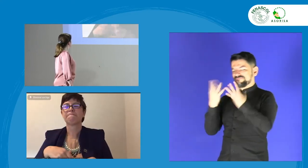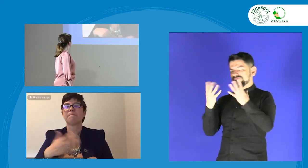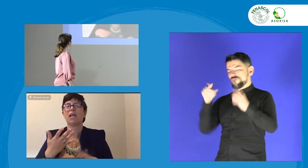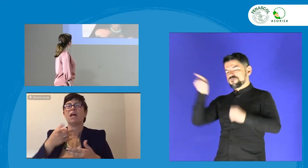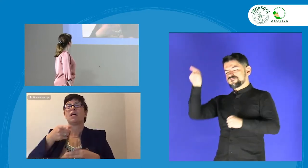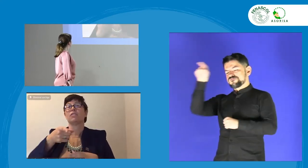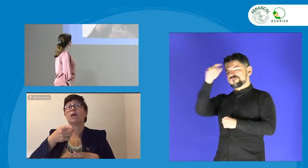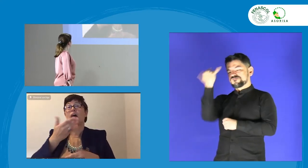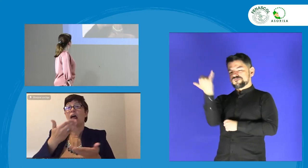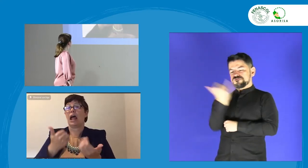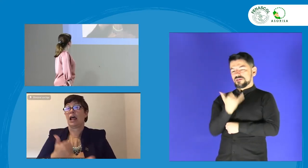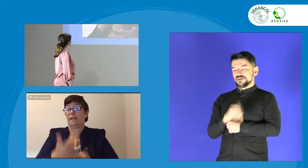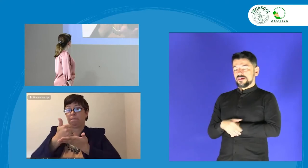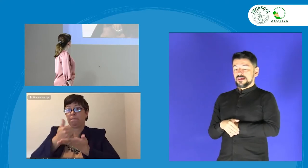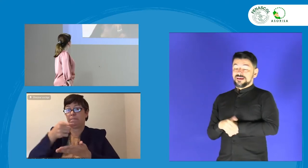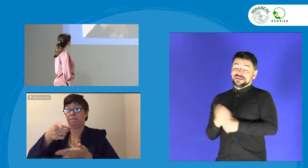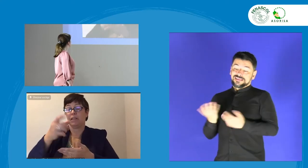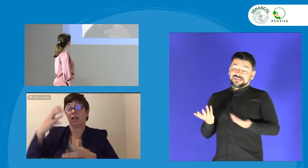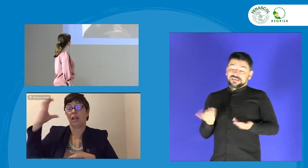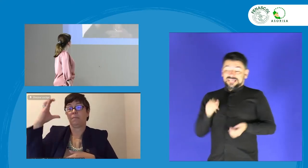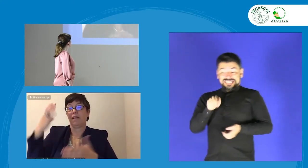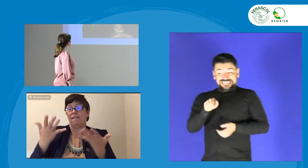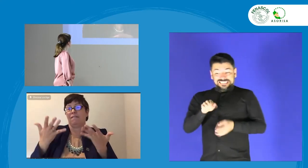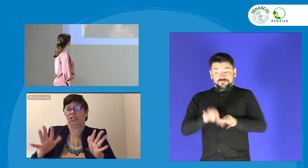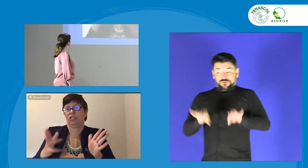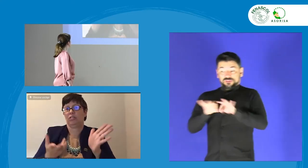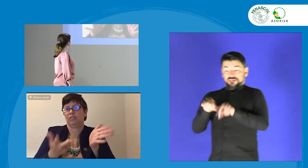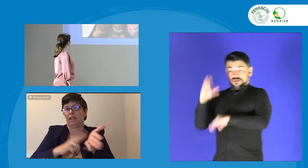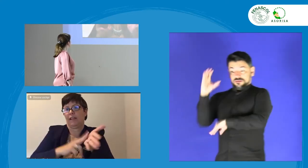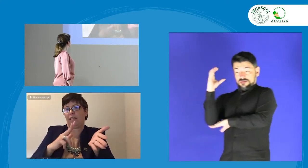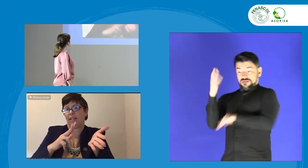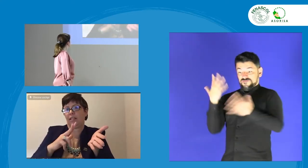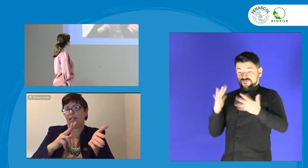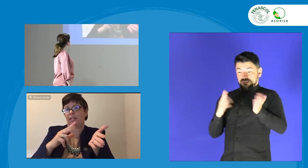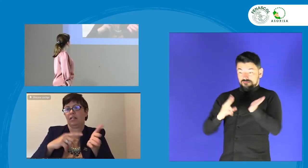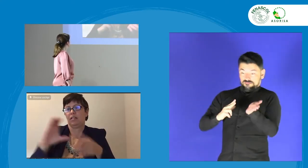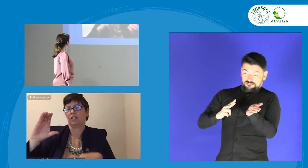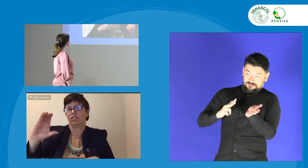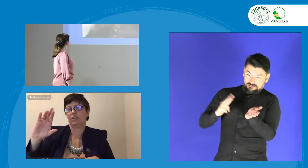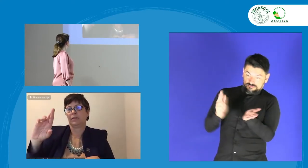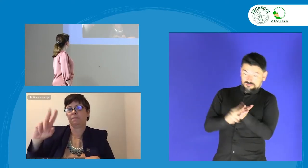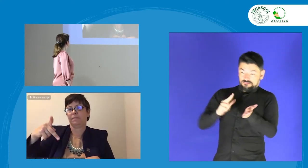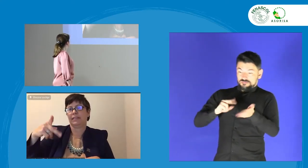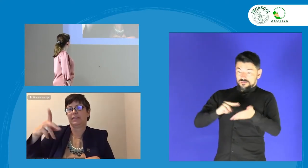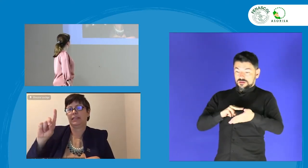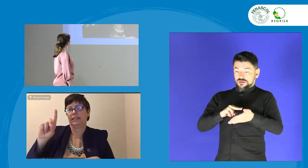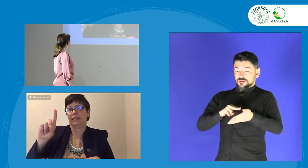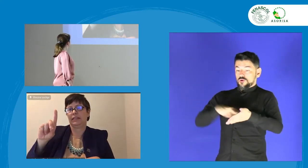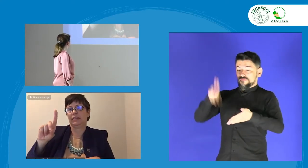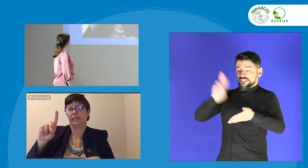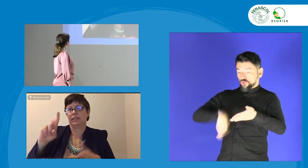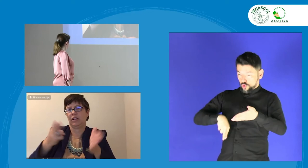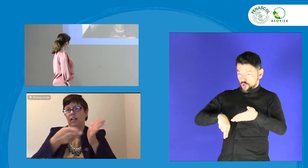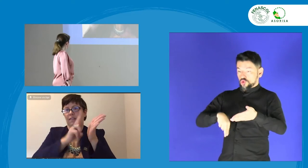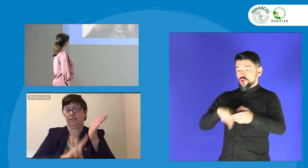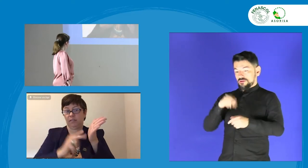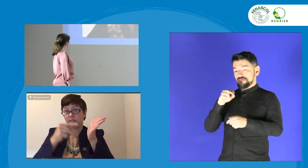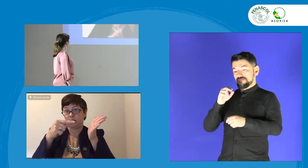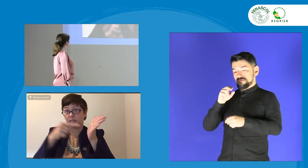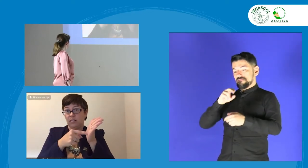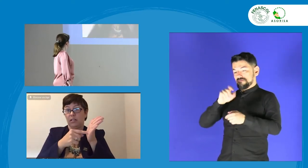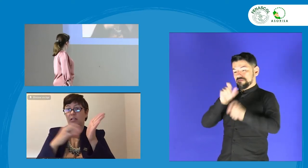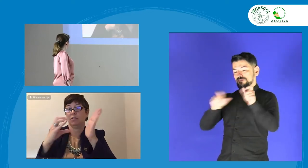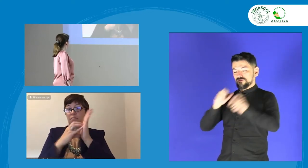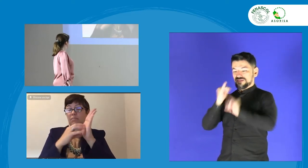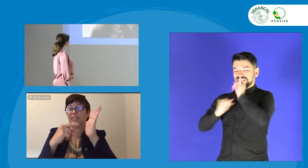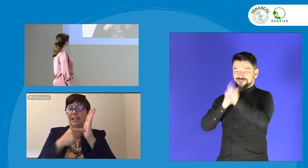es algo que pasa en todo el mundo. Ahora bien, ¿cómo puede ayudar este tema allí en Colombia? Ustedes ya